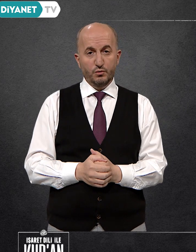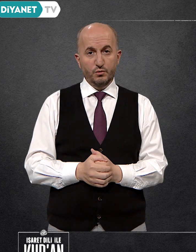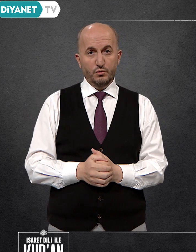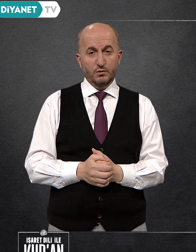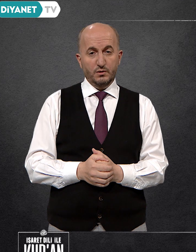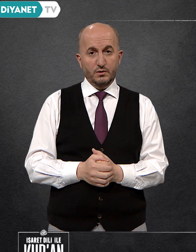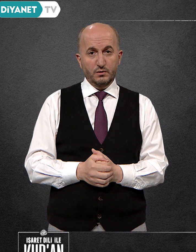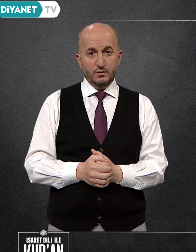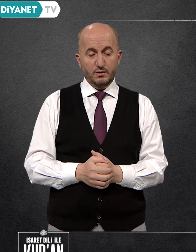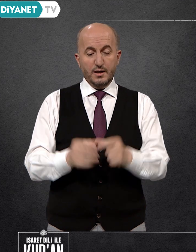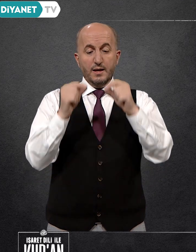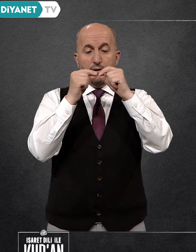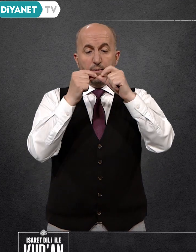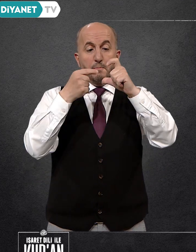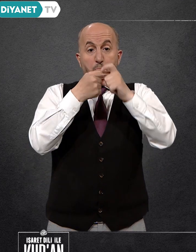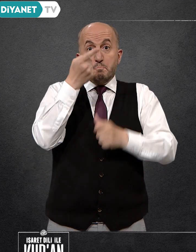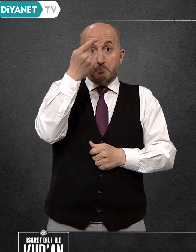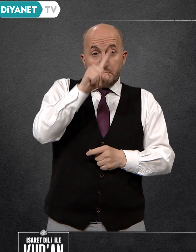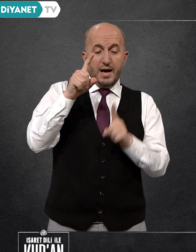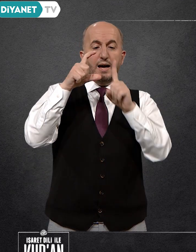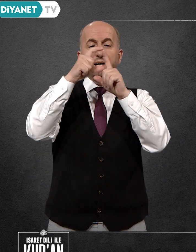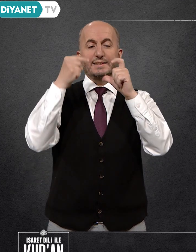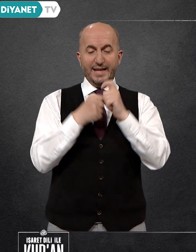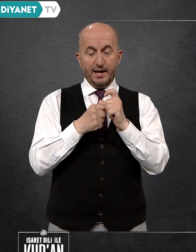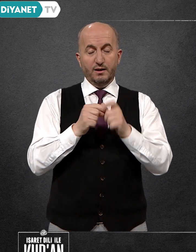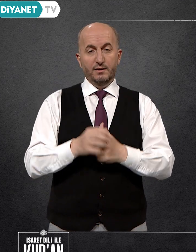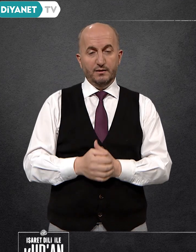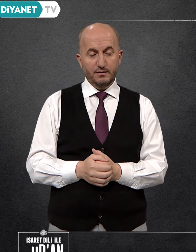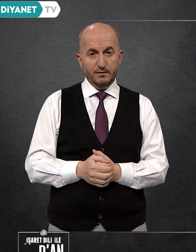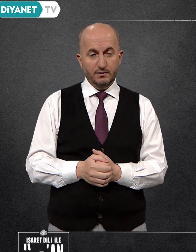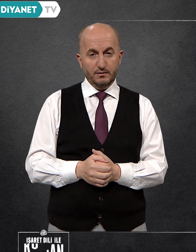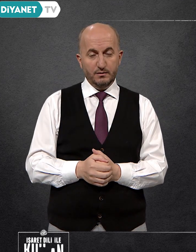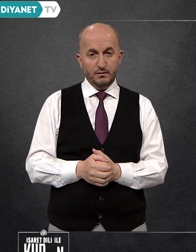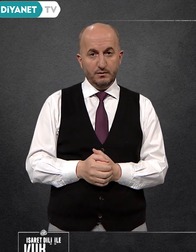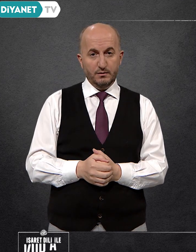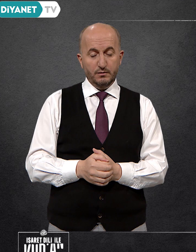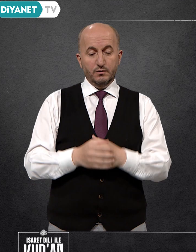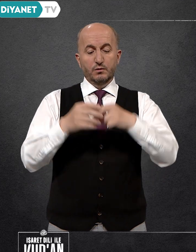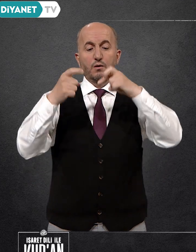veya de de be de raeytü